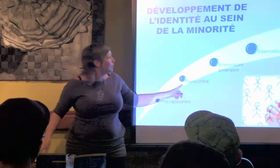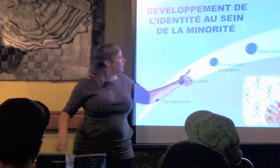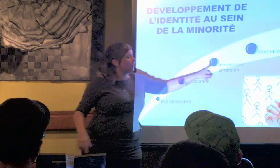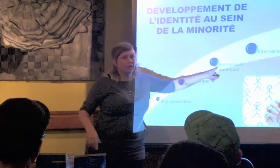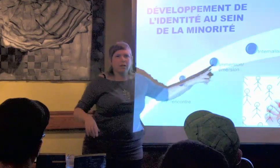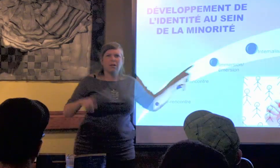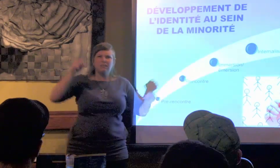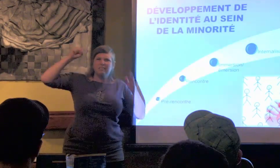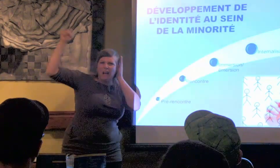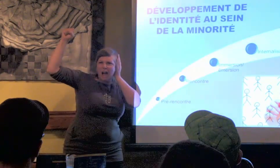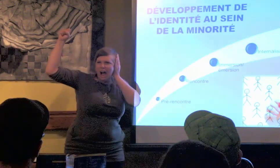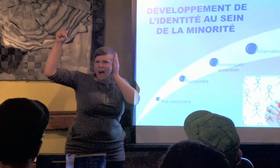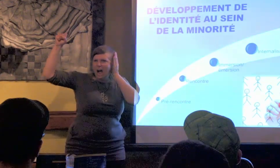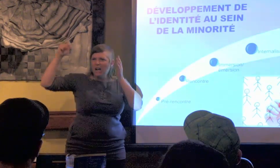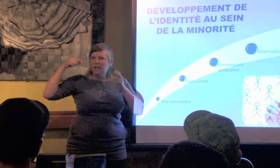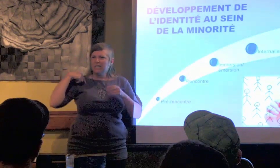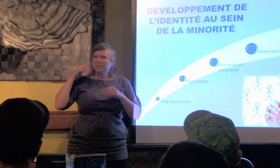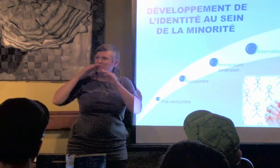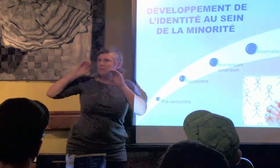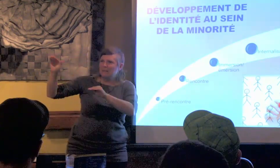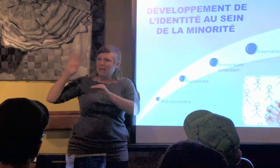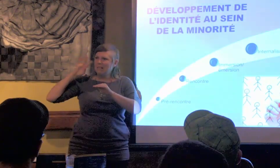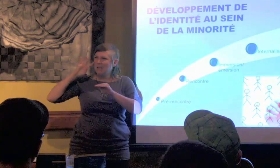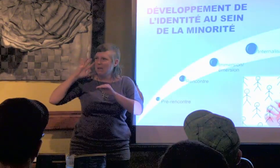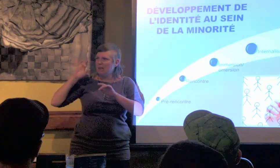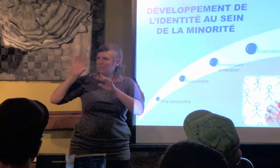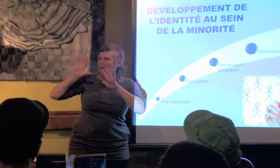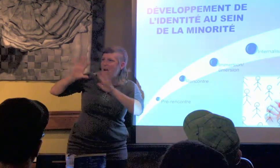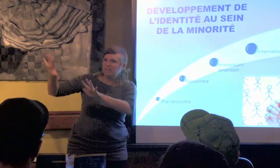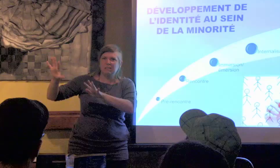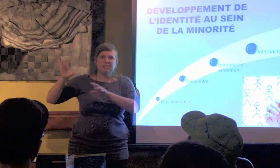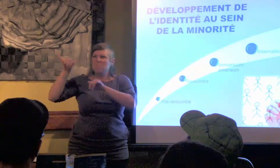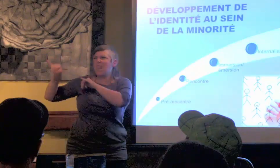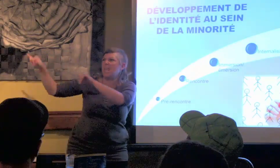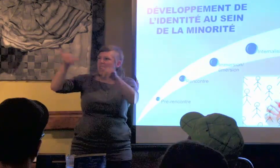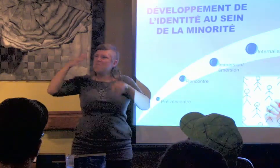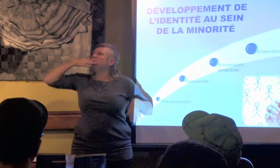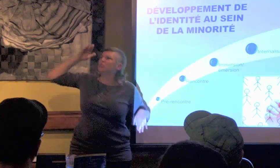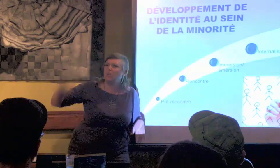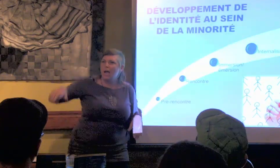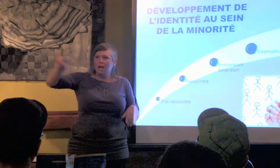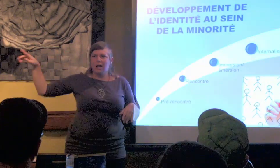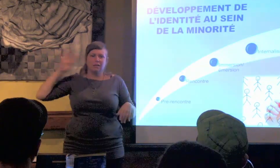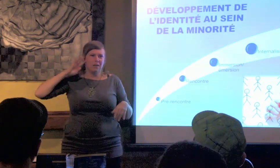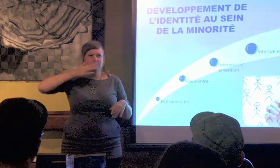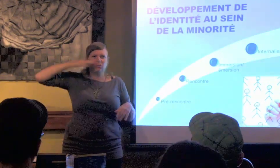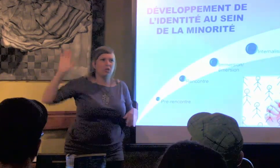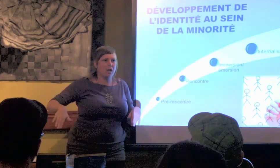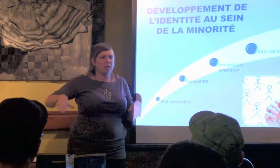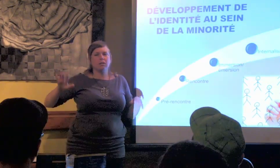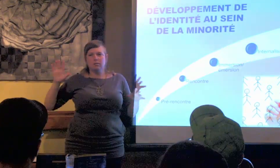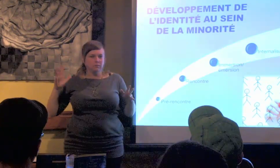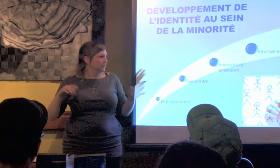Ensuite, un instant. Donc, il y a les entendants. Oh, moi, je les aime pas. Ils sont méchants. Ils sont